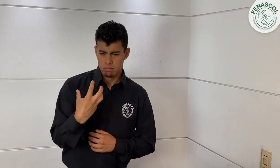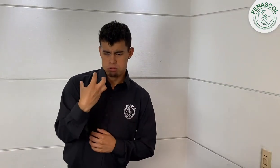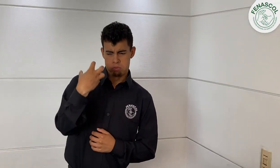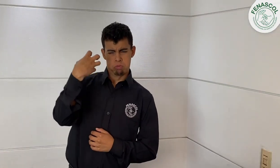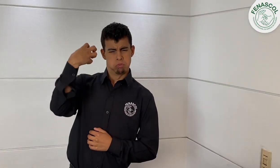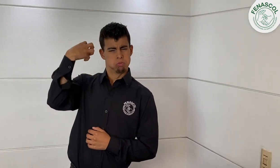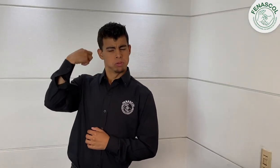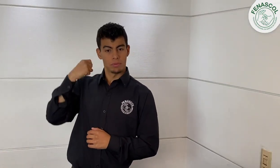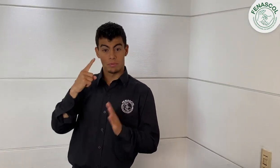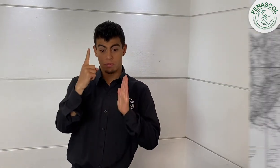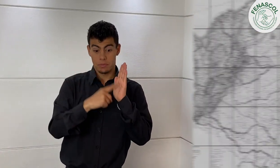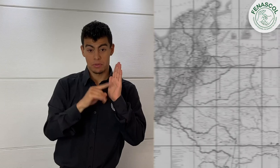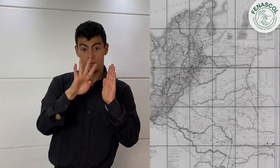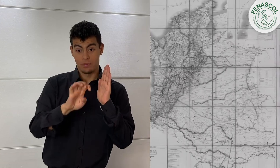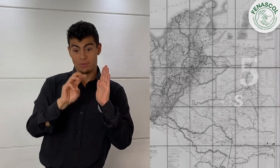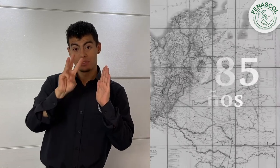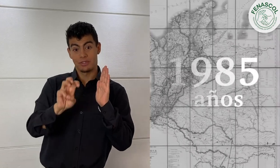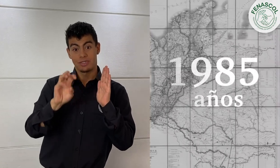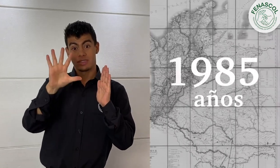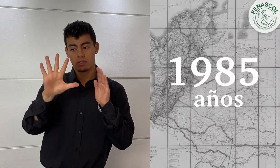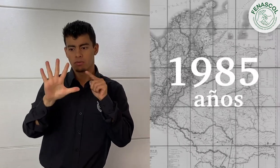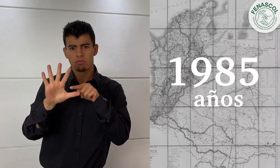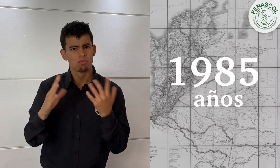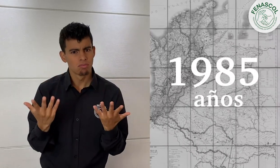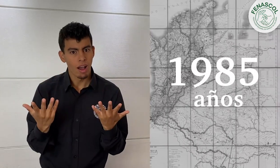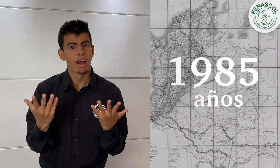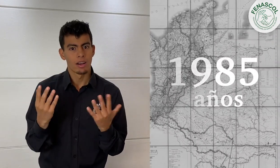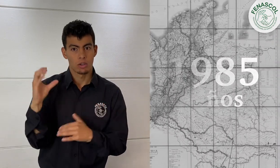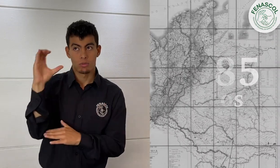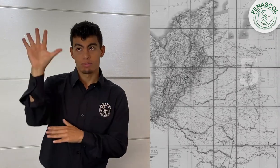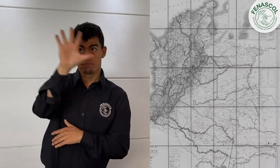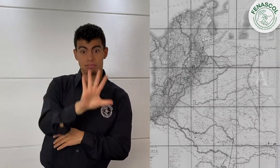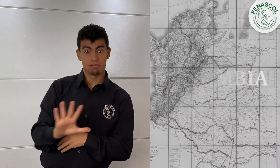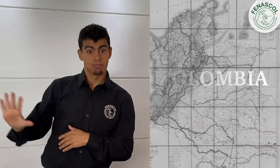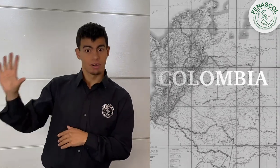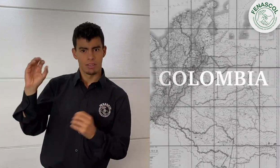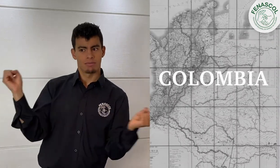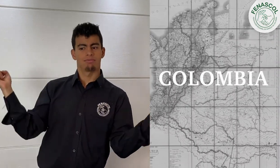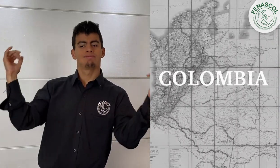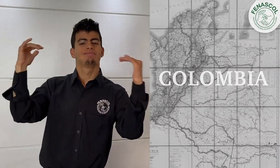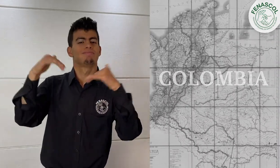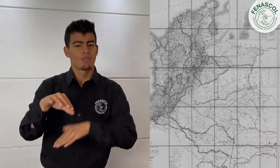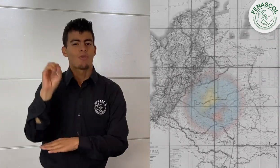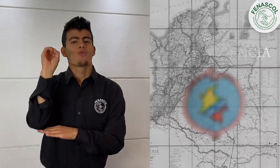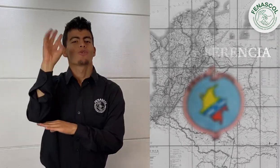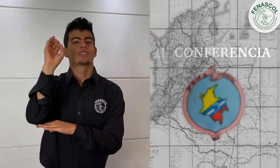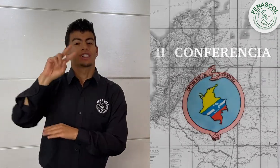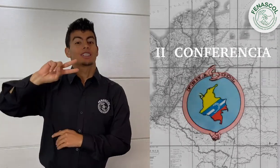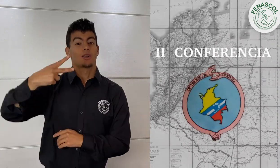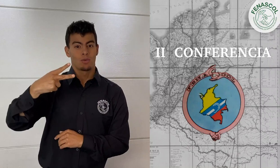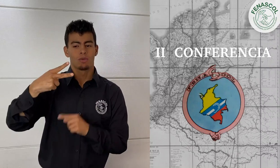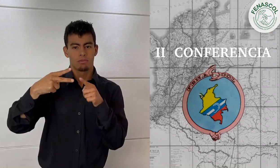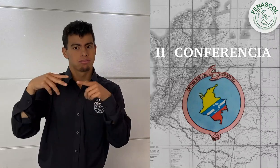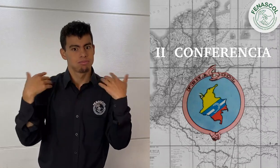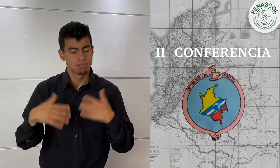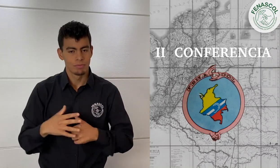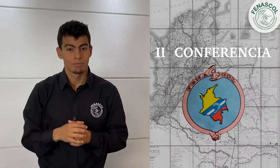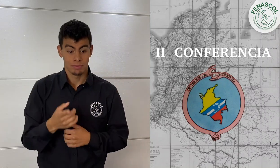En 1985, en Colombia, se realizó el segundo Congreso Nacional. Fenascol invitó a la FMS,